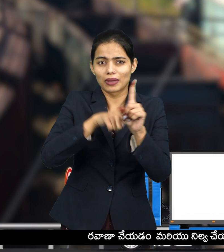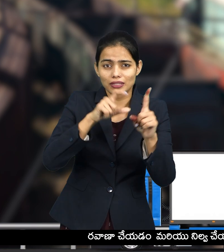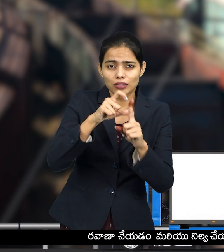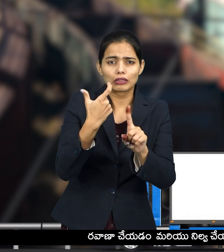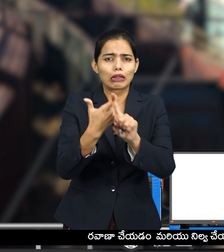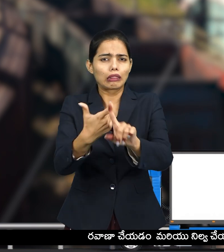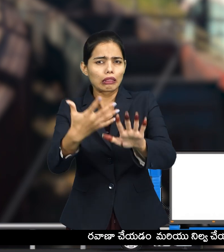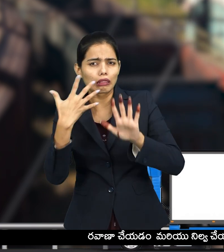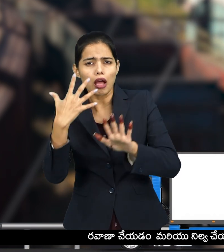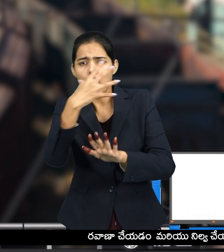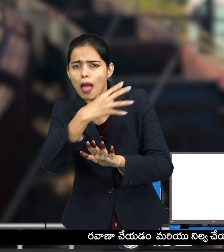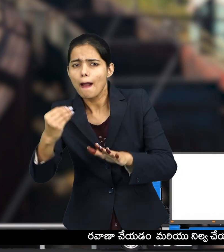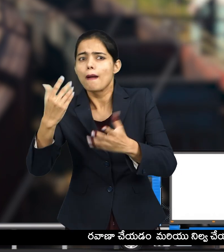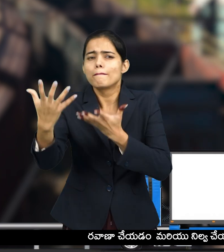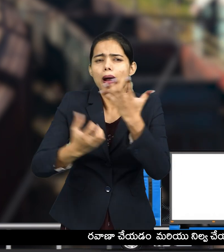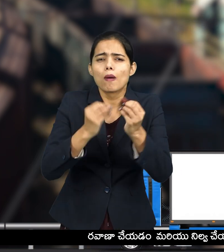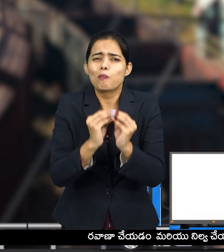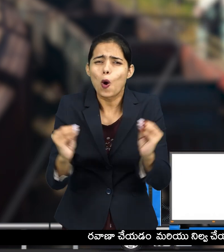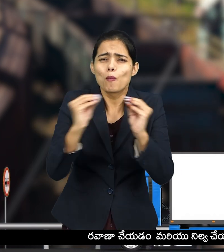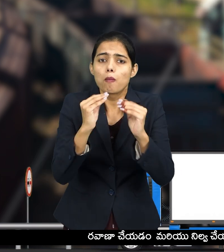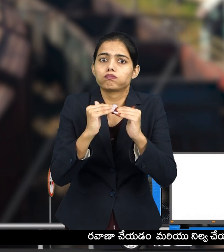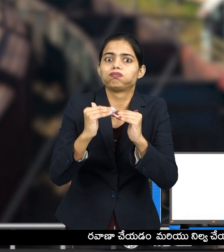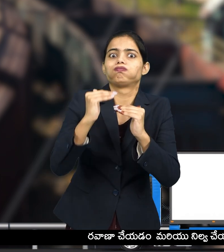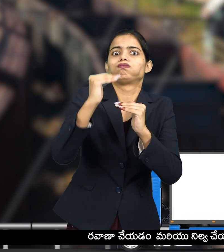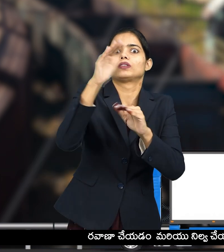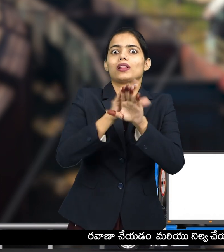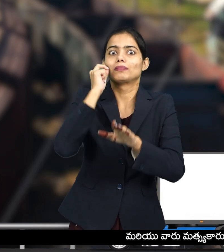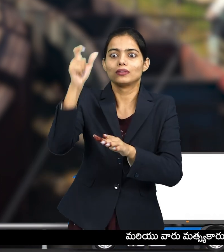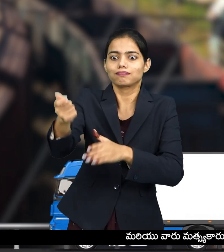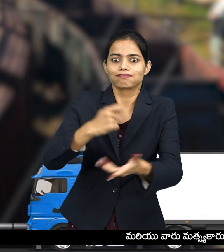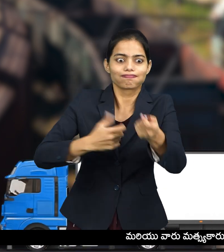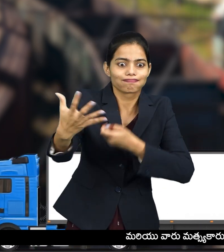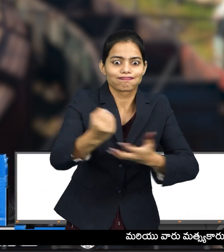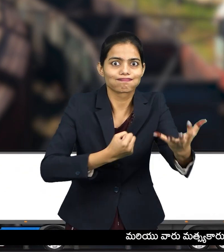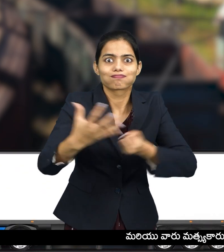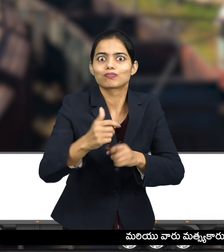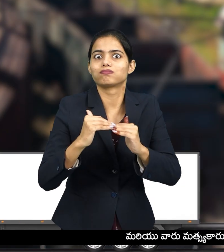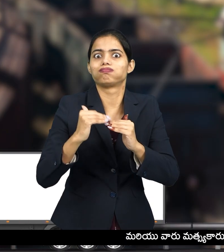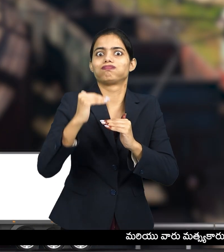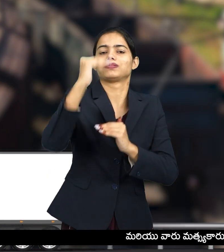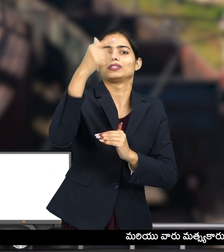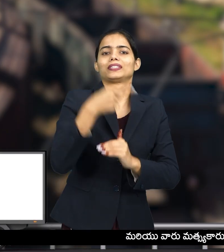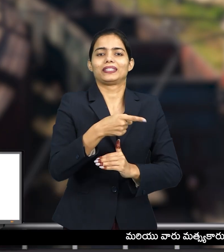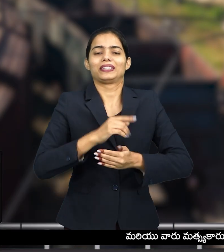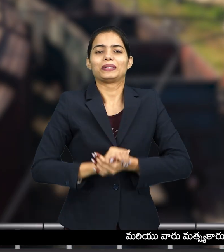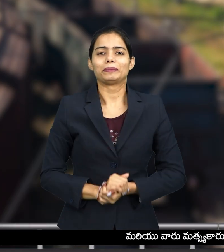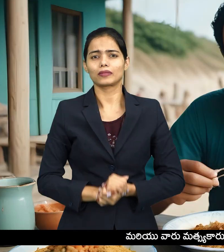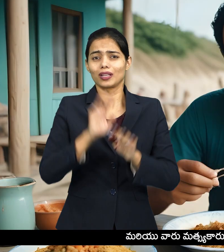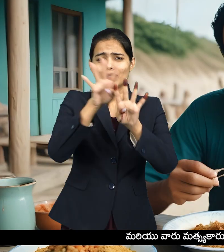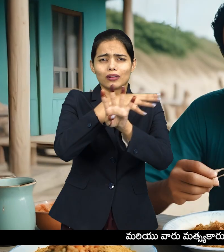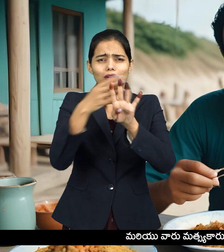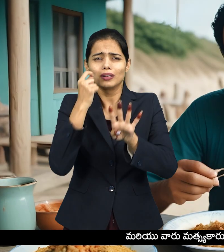చేయడం మరియు నిల్వ చేయడం వంటి పనులు మధ్యవర్తులు నిర్వహిస్తారు మరియు వారు మత్స్యకారుల కంటే ఎక్కువ